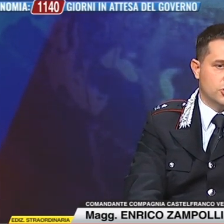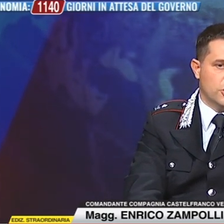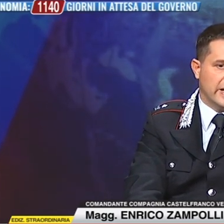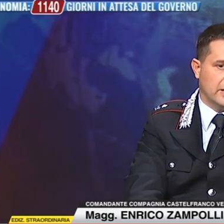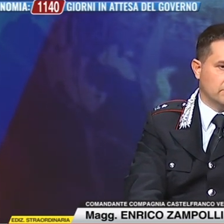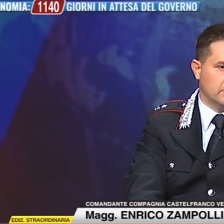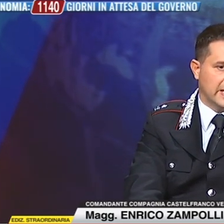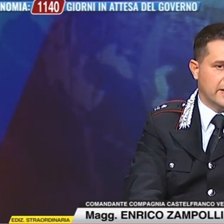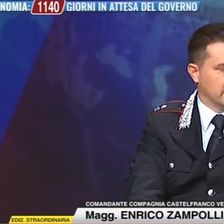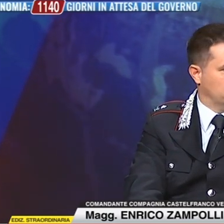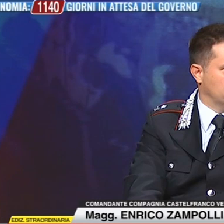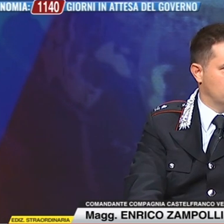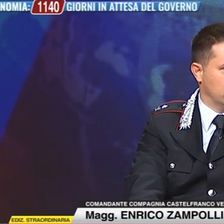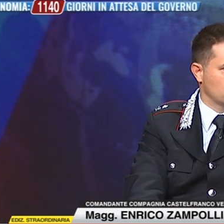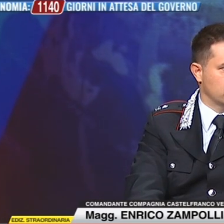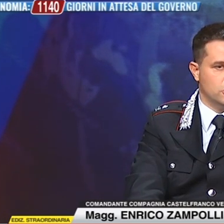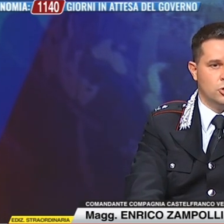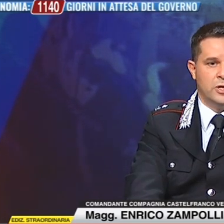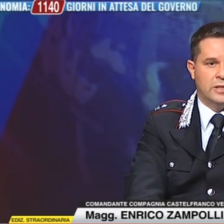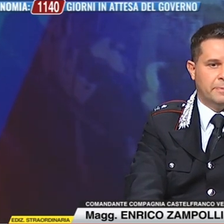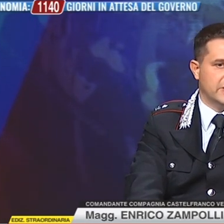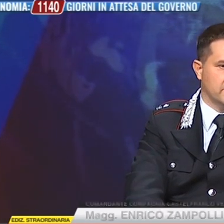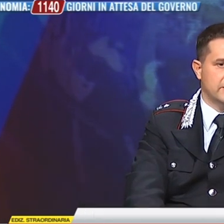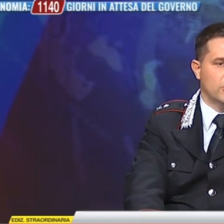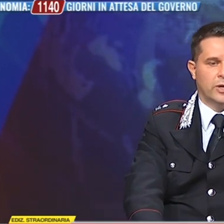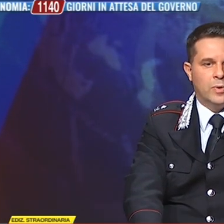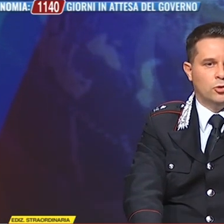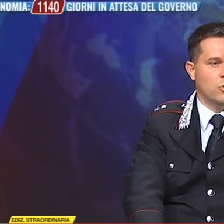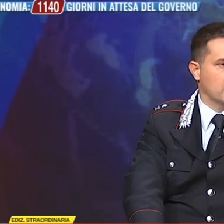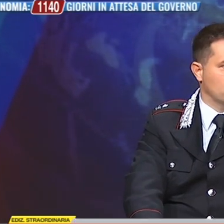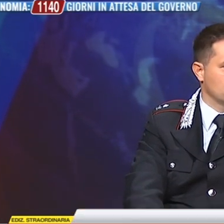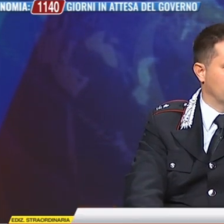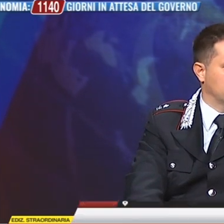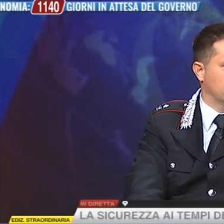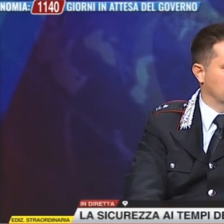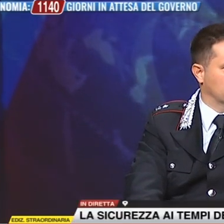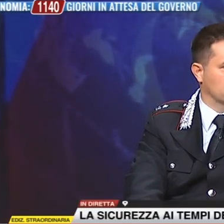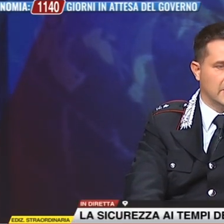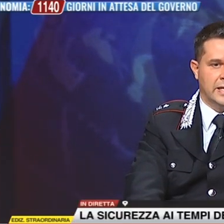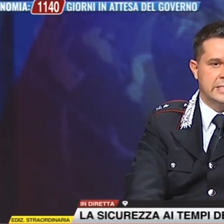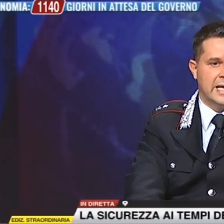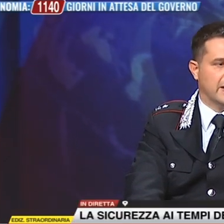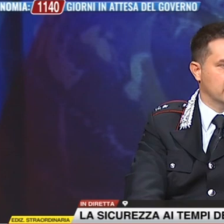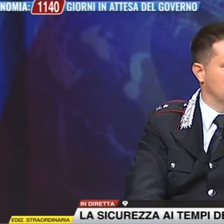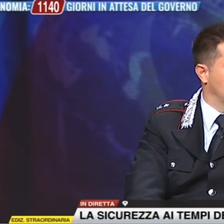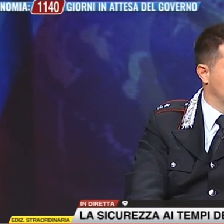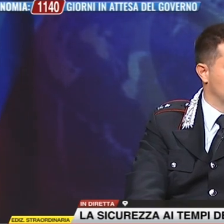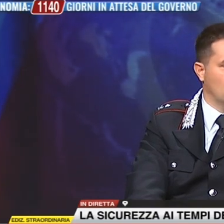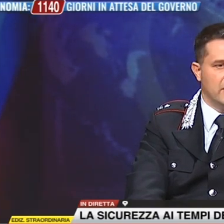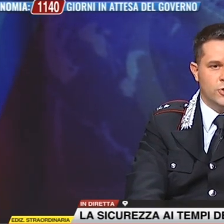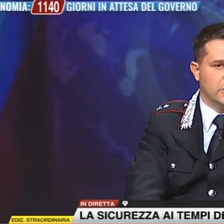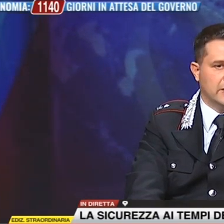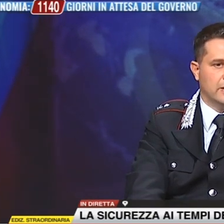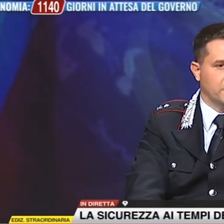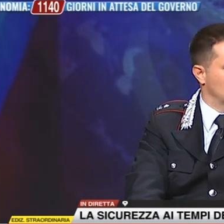il consiglio anche magari anche per il vicinato stesso di prestare attenzione quando possono vedere magari anziani da